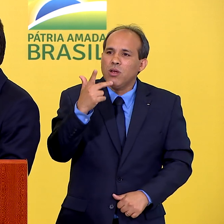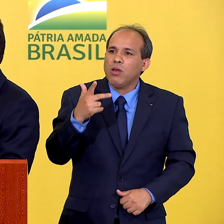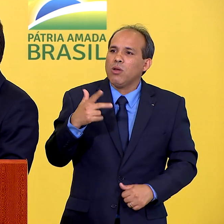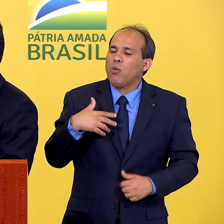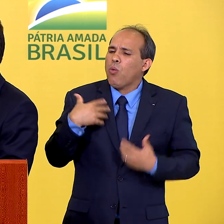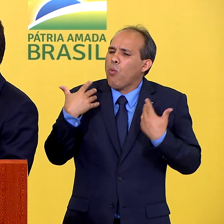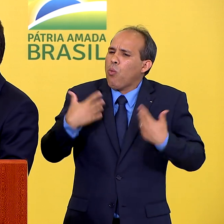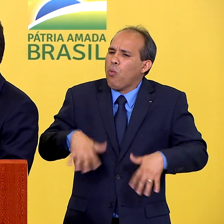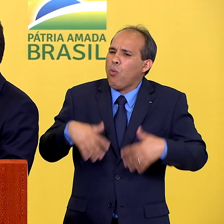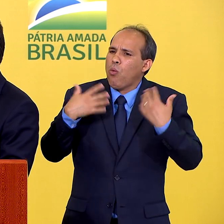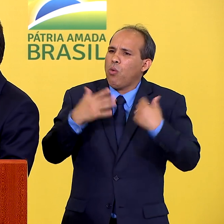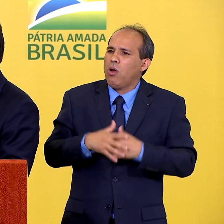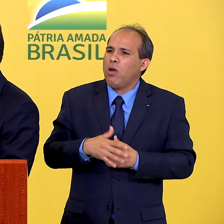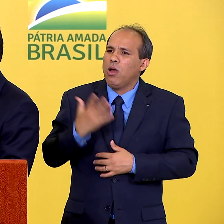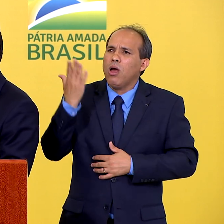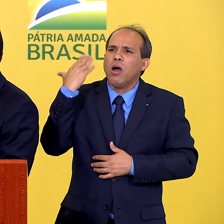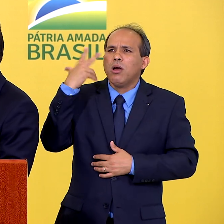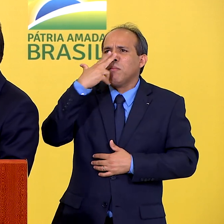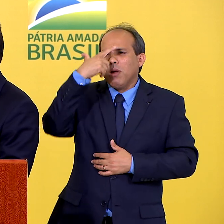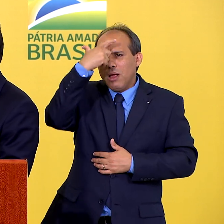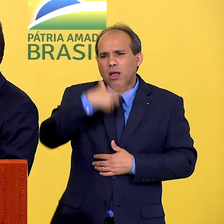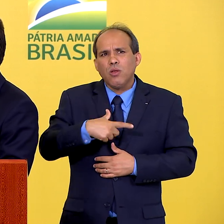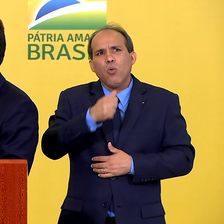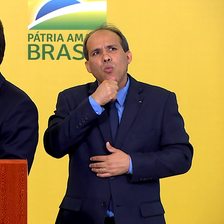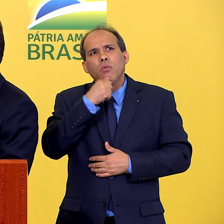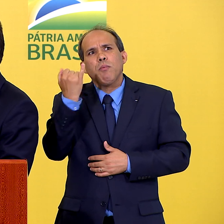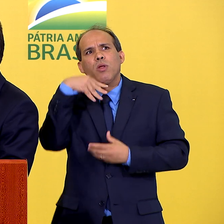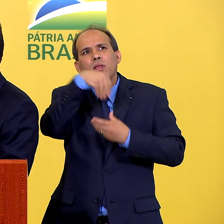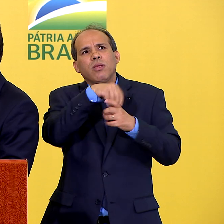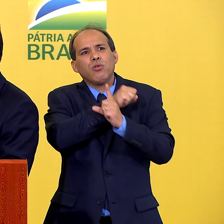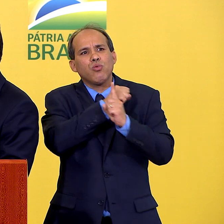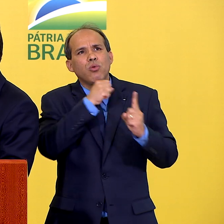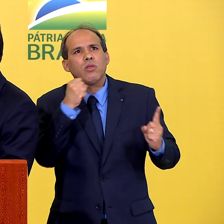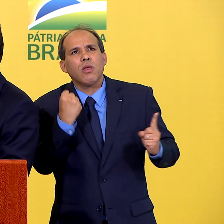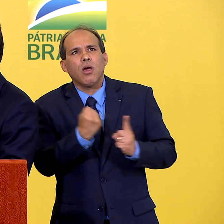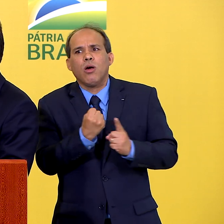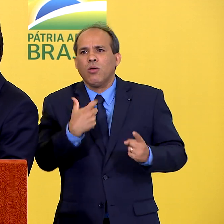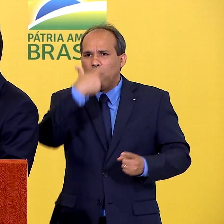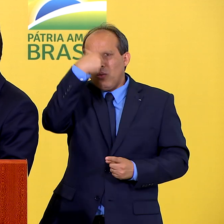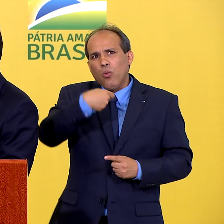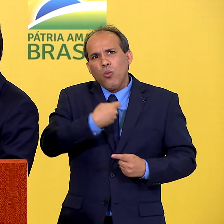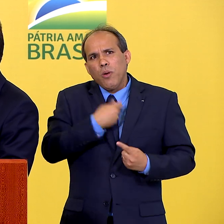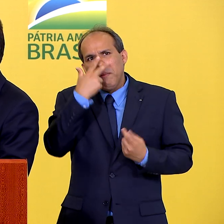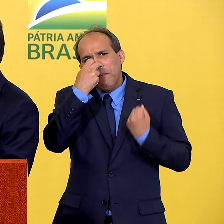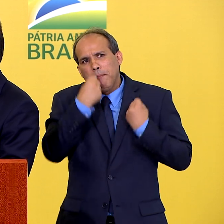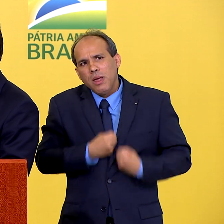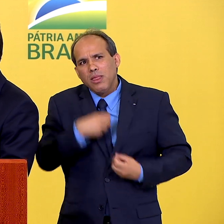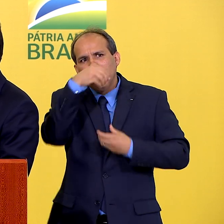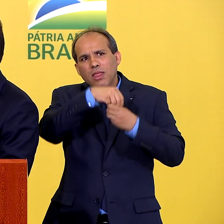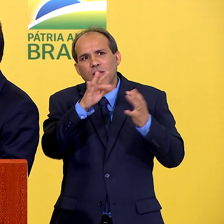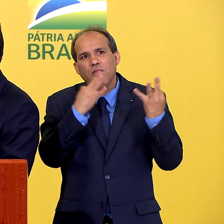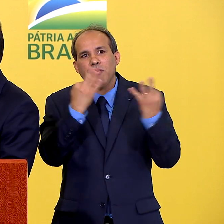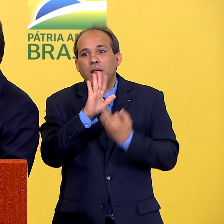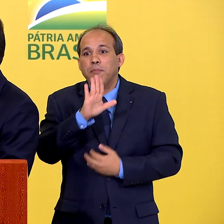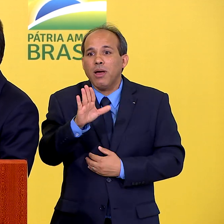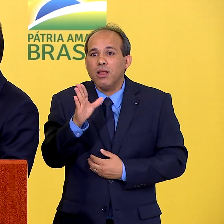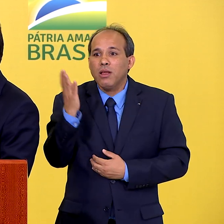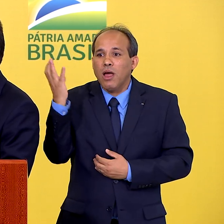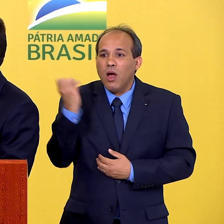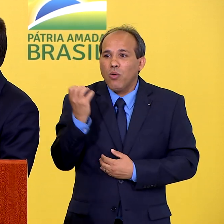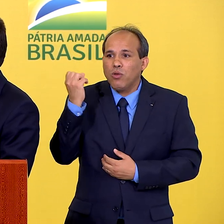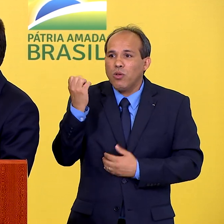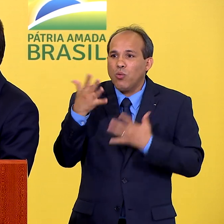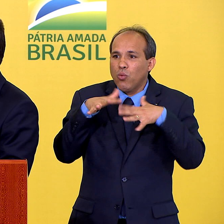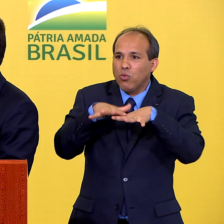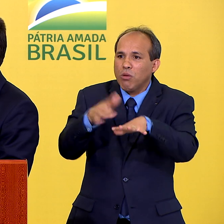vida, que não se achavam úteis à sociedade, que achavam que era um peso para suas famílias e com o auxílio e inclusão eles puderam sim